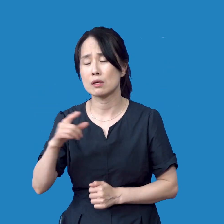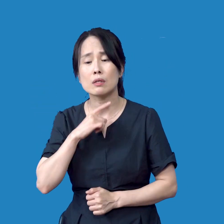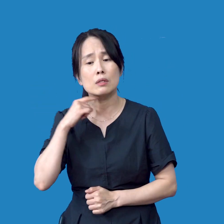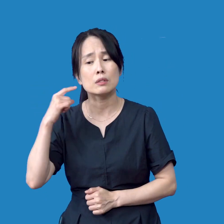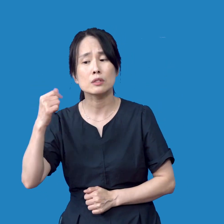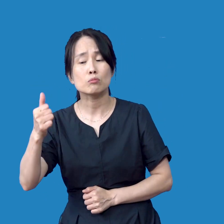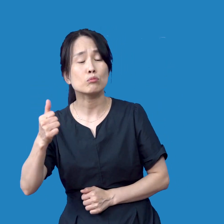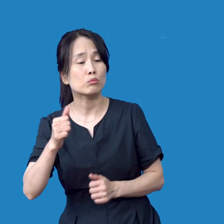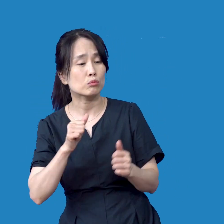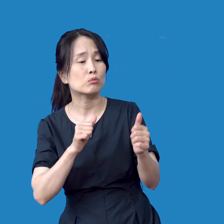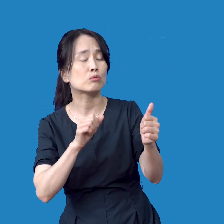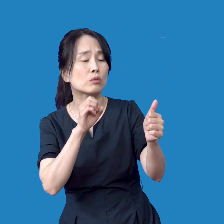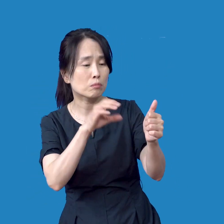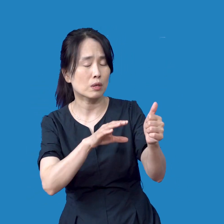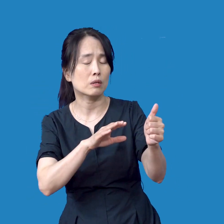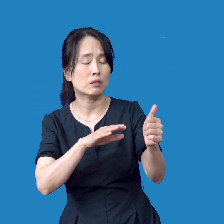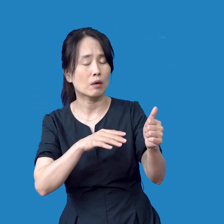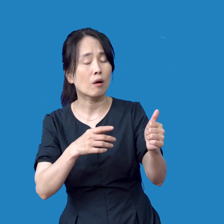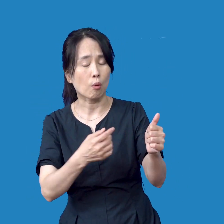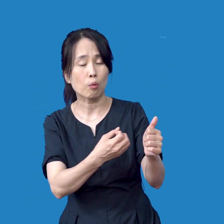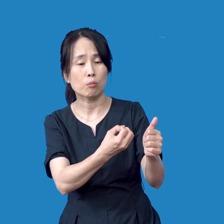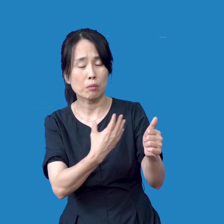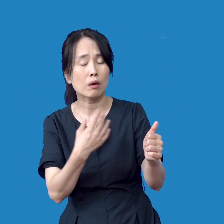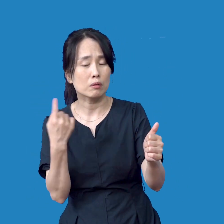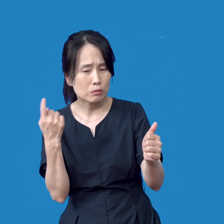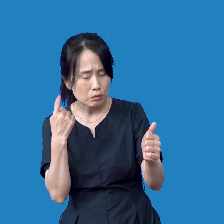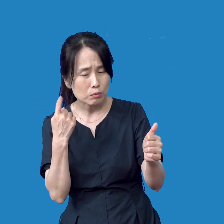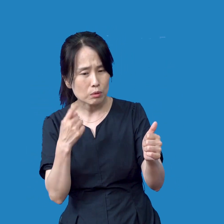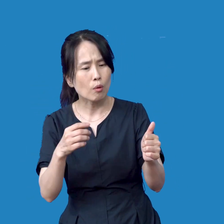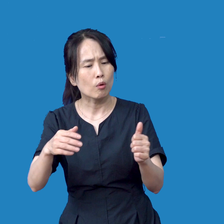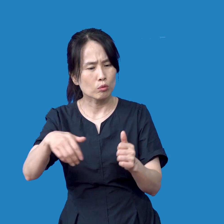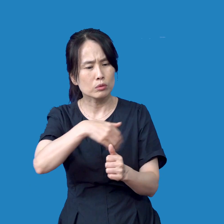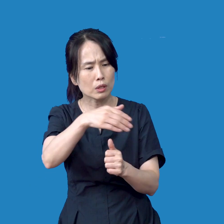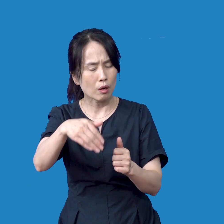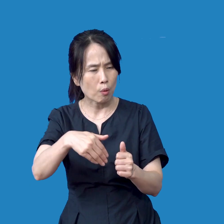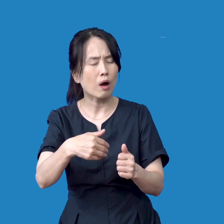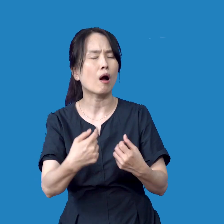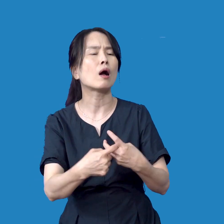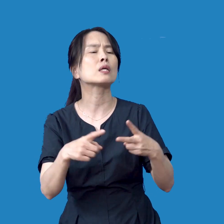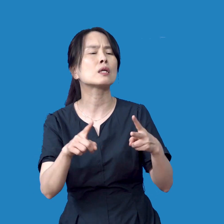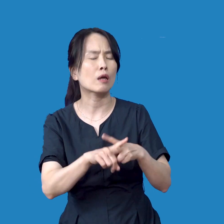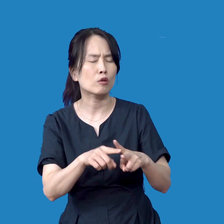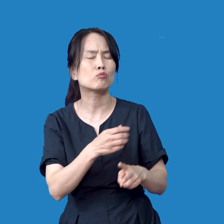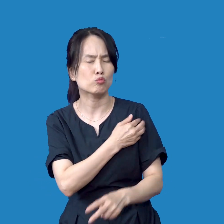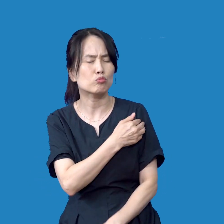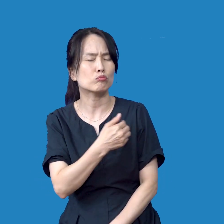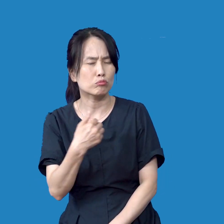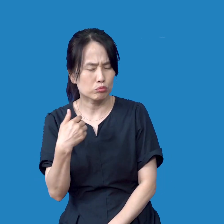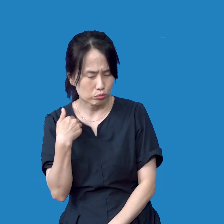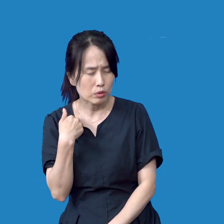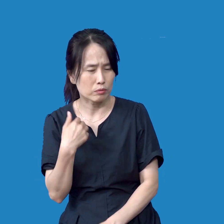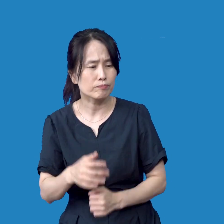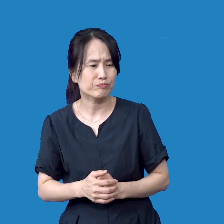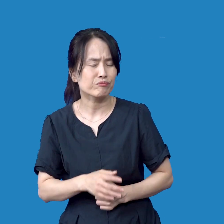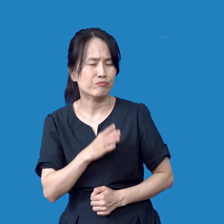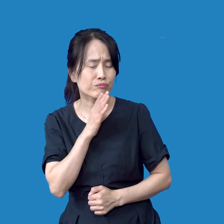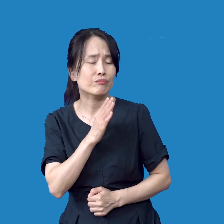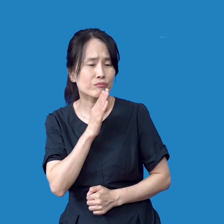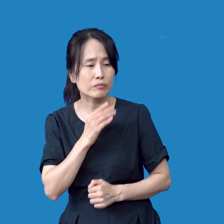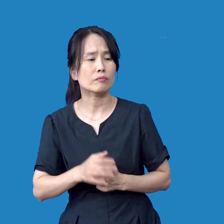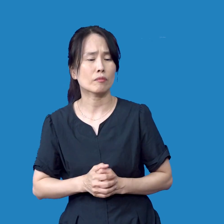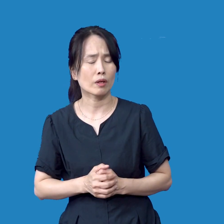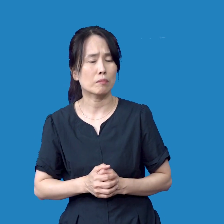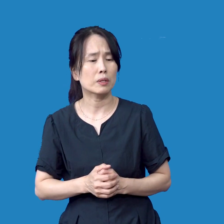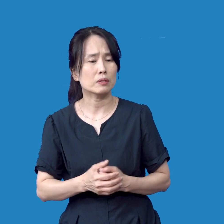이렇게 말했습니다. 얘기를 들어보니까 당신 상황이 충분히 이해가 됩니다. 일이 그 지경이